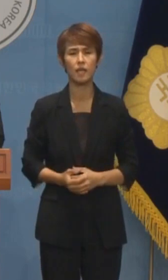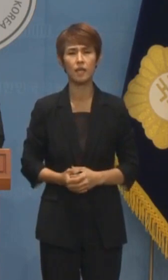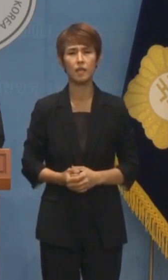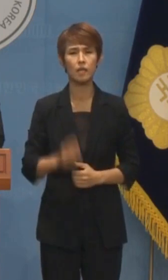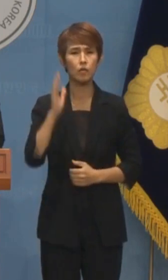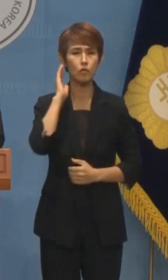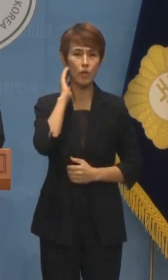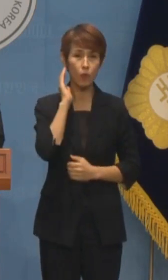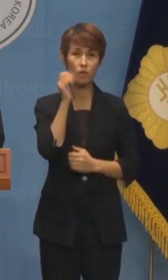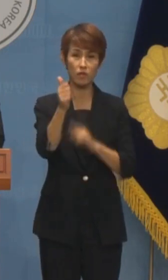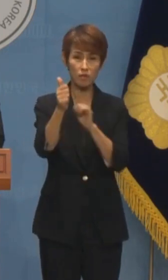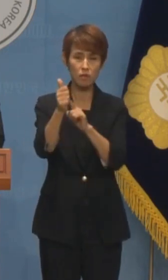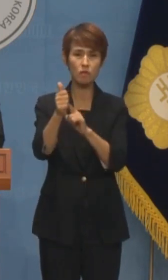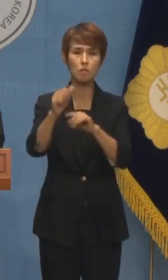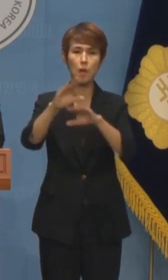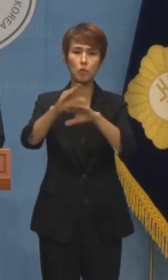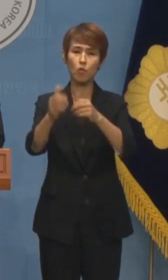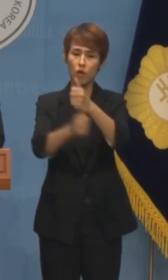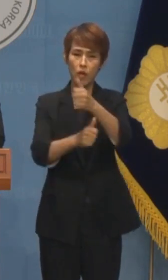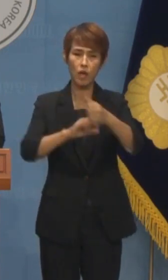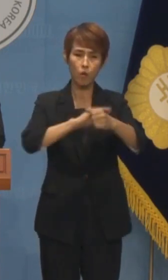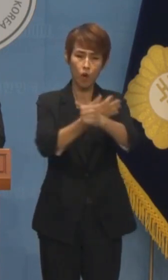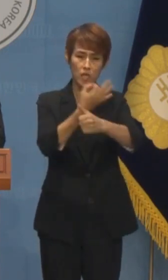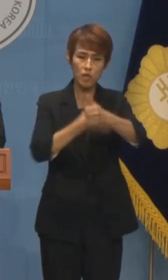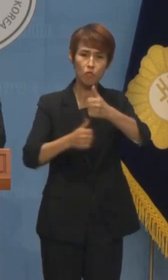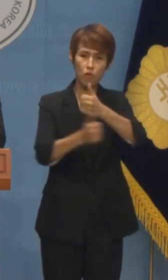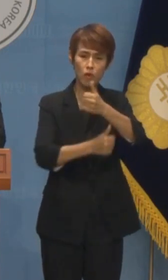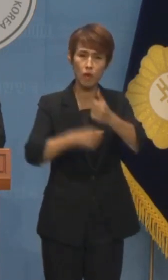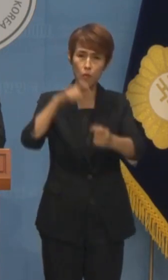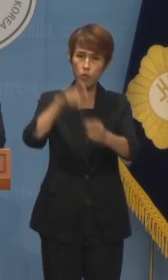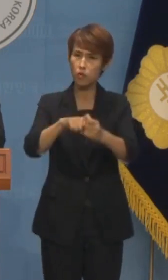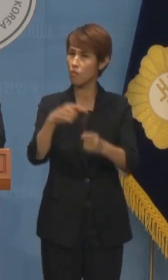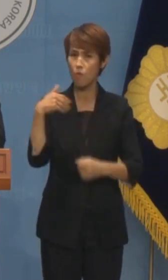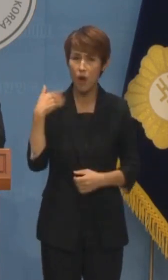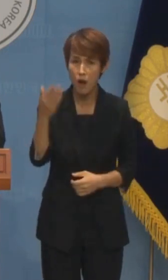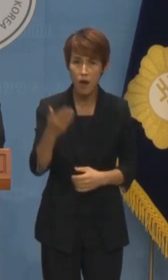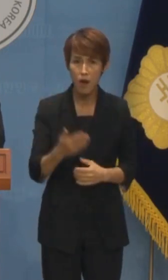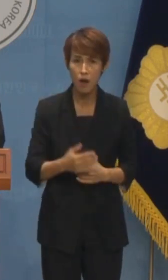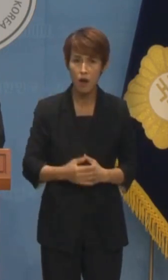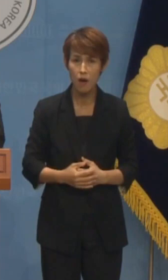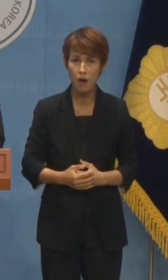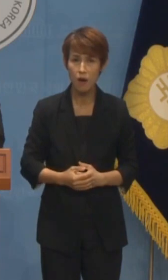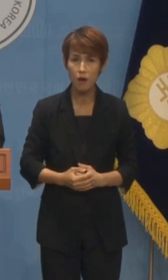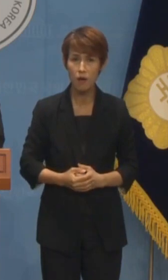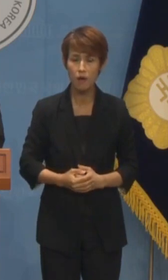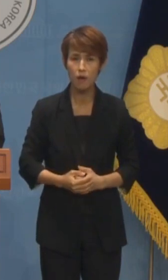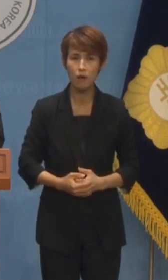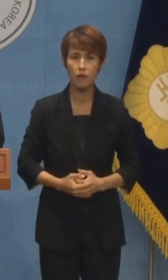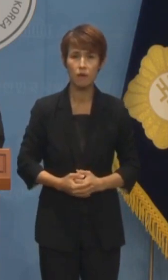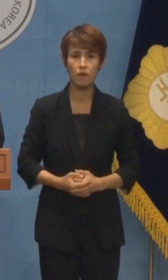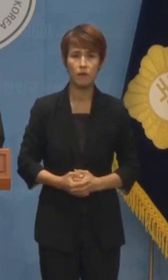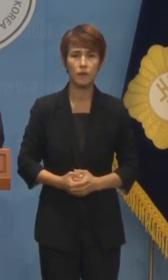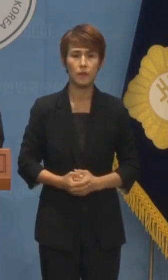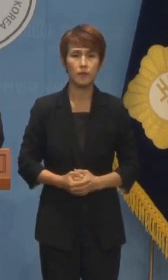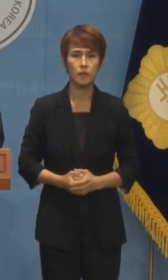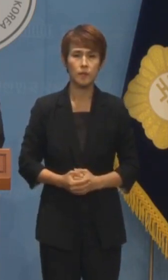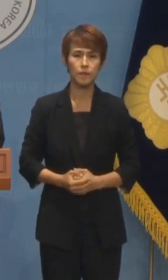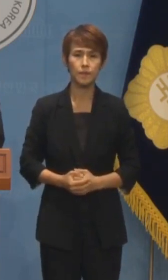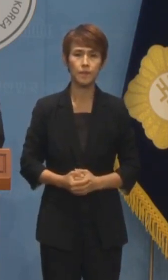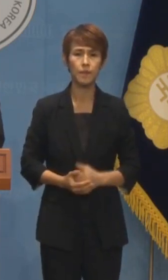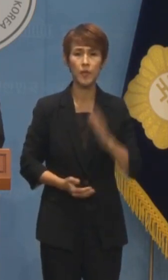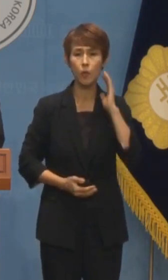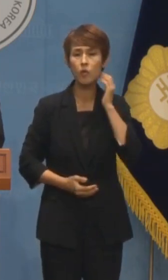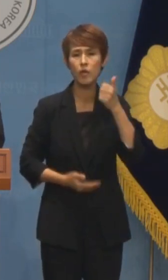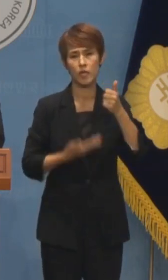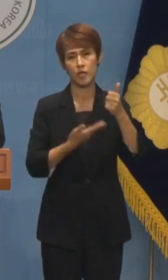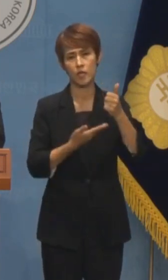대통령은 방통위나 건의기가 무엇을 위해 세워진 것인지 알고는 계십니까? 대통령이